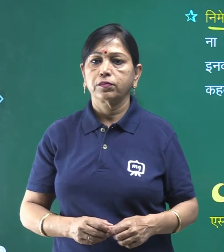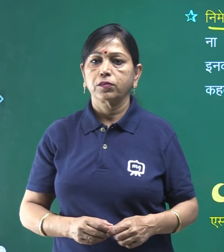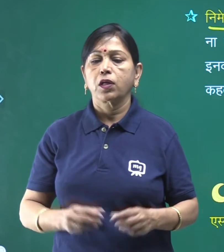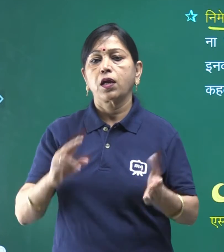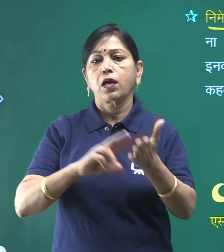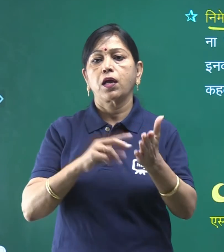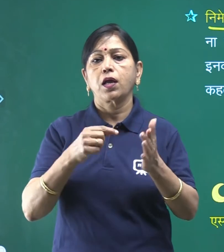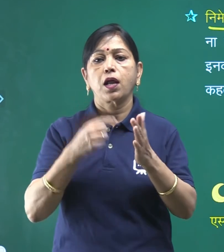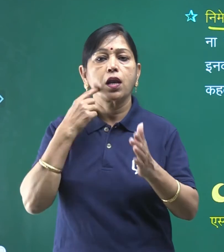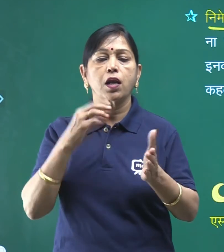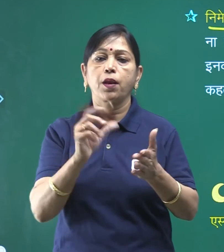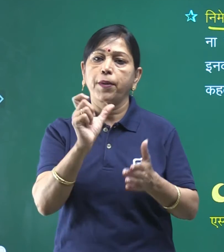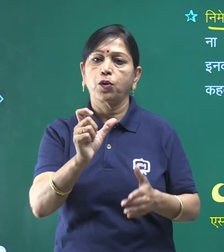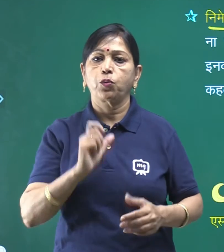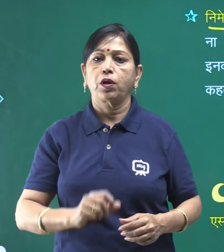निमेटोडा,